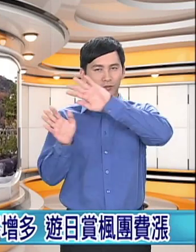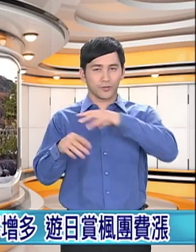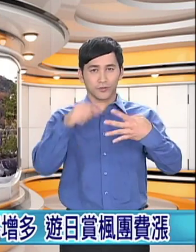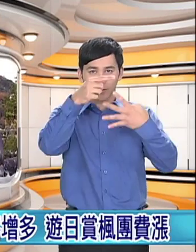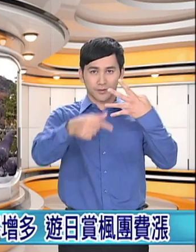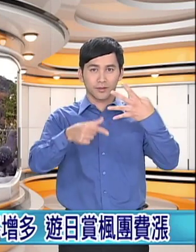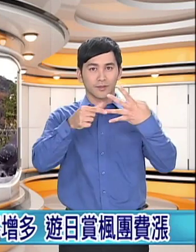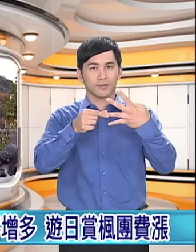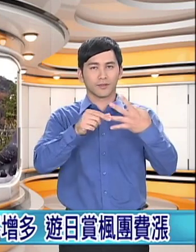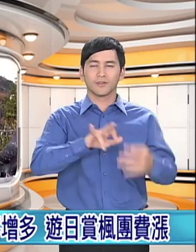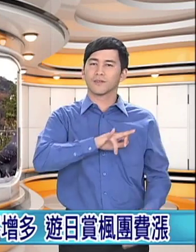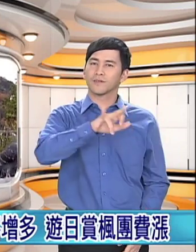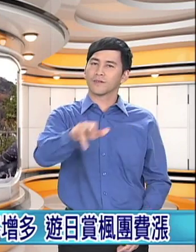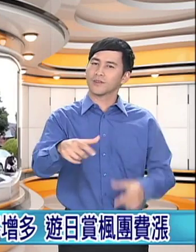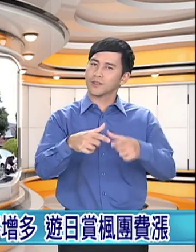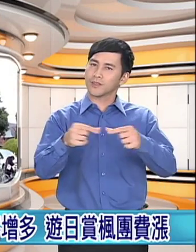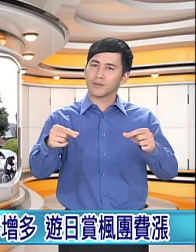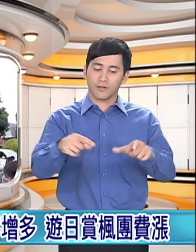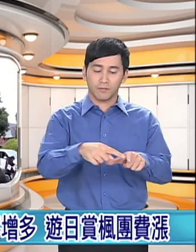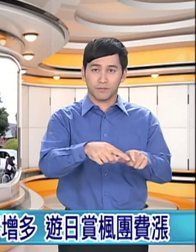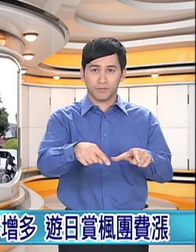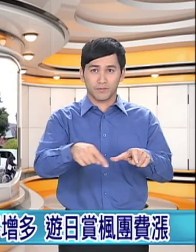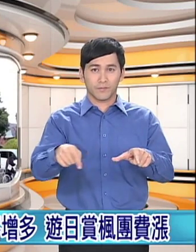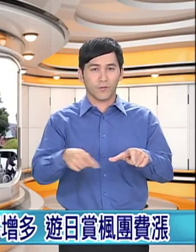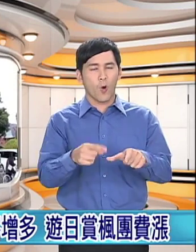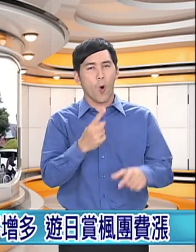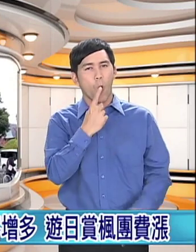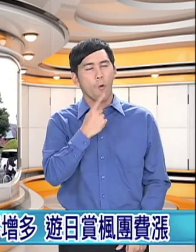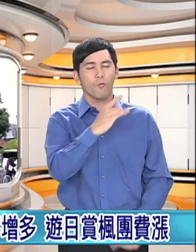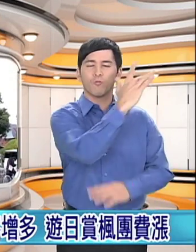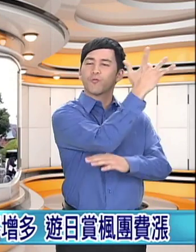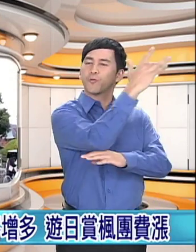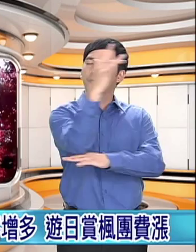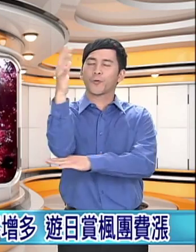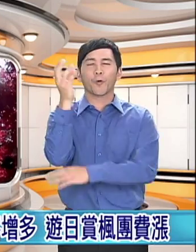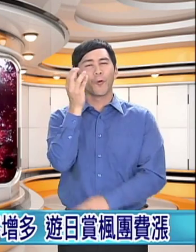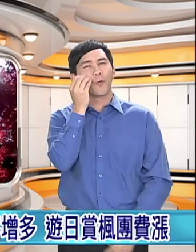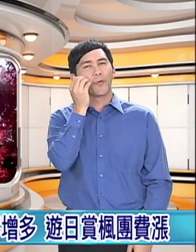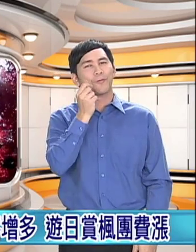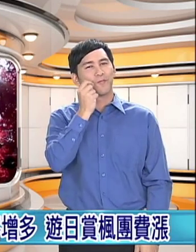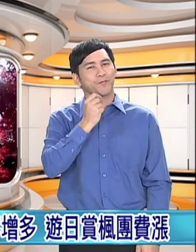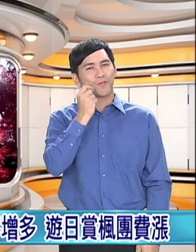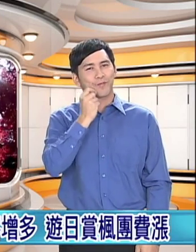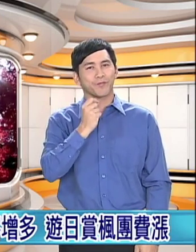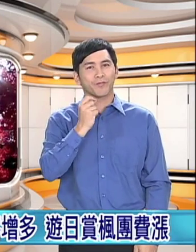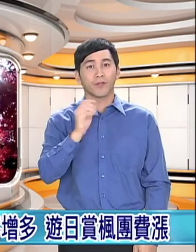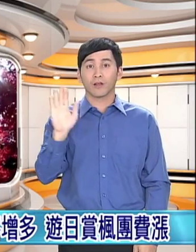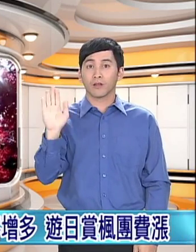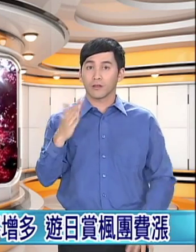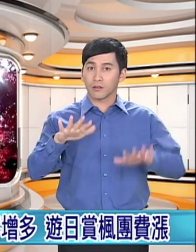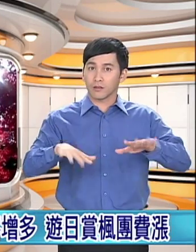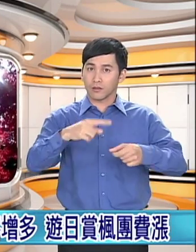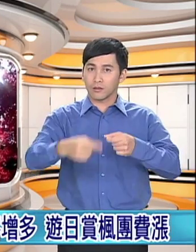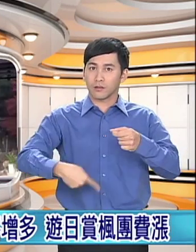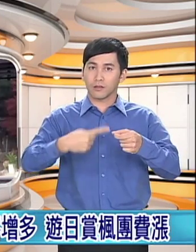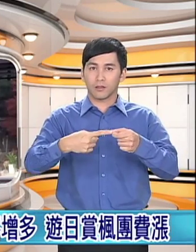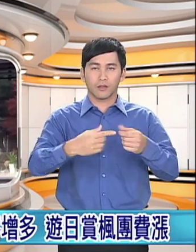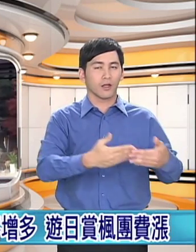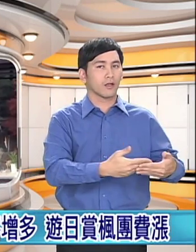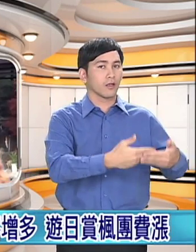到了秋天，不少民众都会喜欢到日本赏枫。不过今年因为陆客和东南亚的旅客都喜欢到